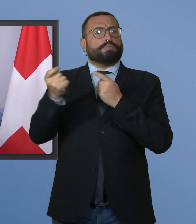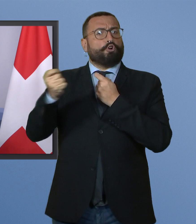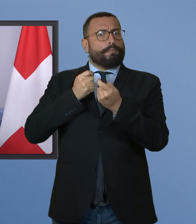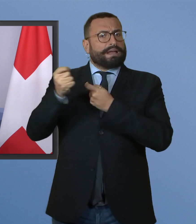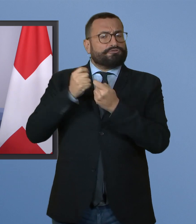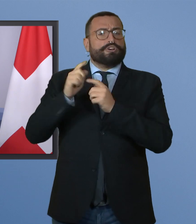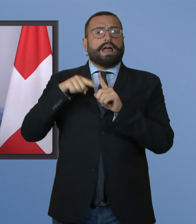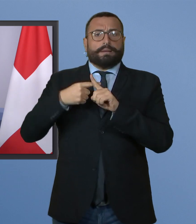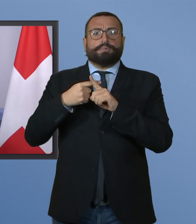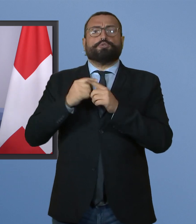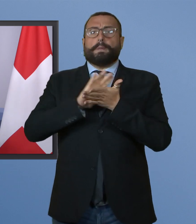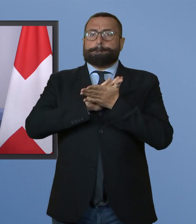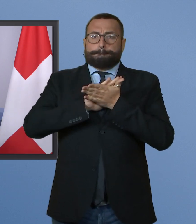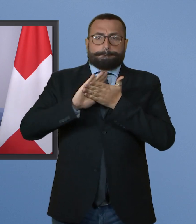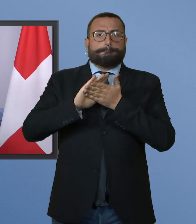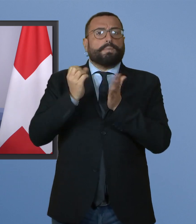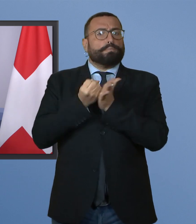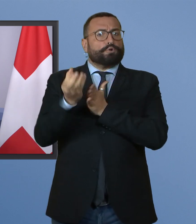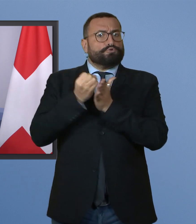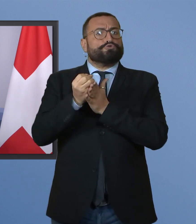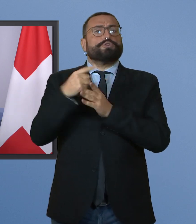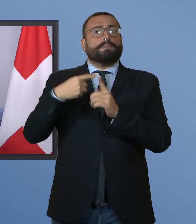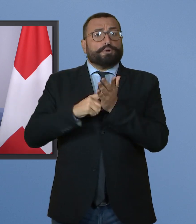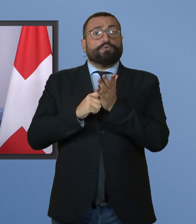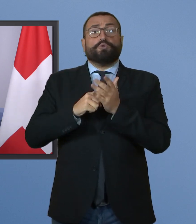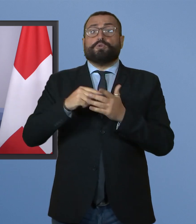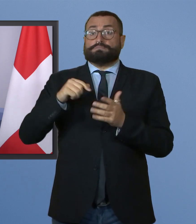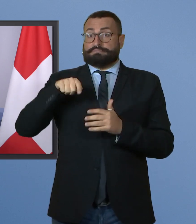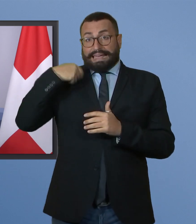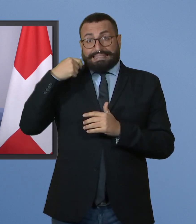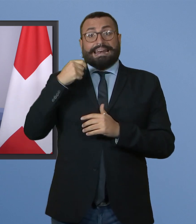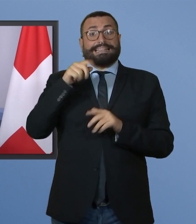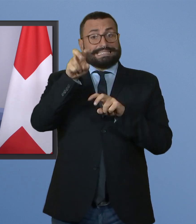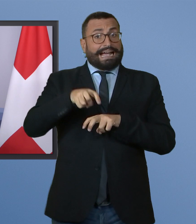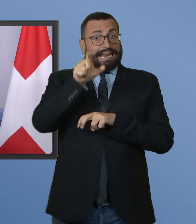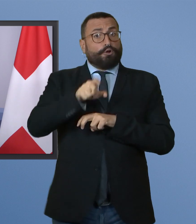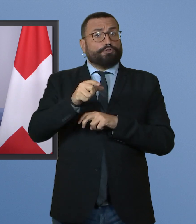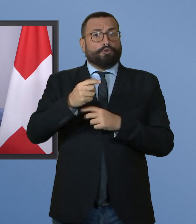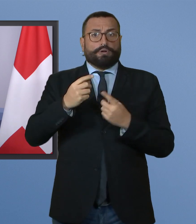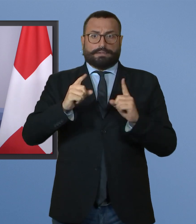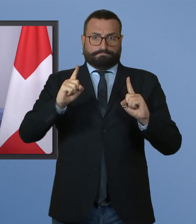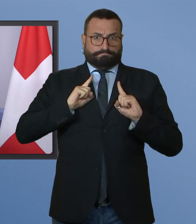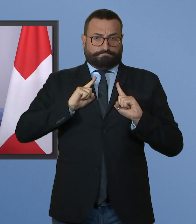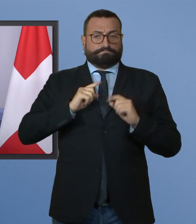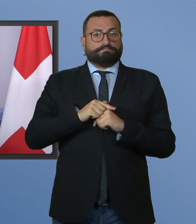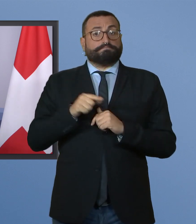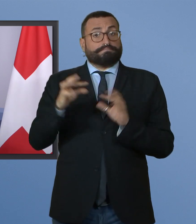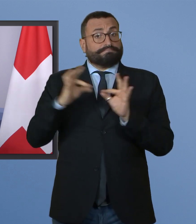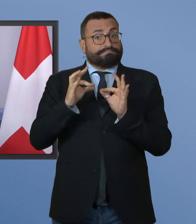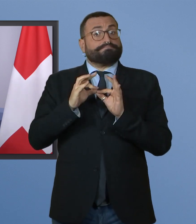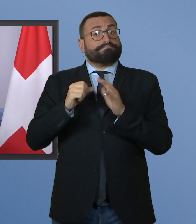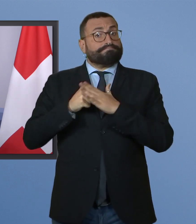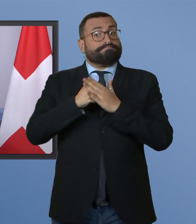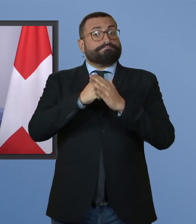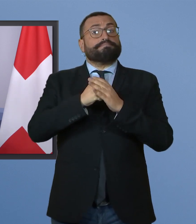sostenibile e difende gli interessi dei nostri agricoltori inoltre l'accordo al tempo stesso un contributo a favore delle iniziative